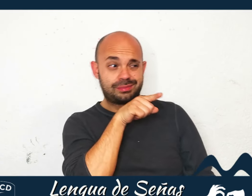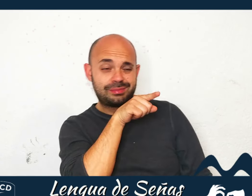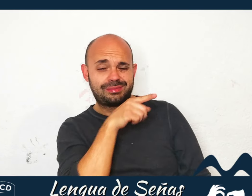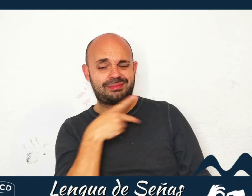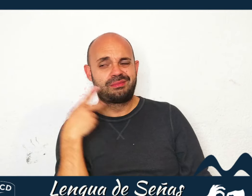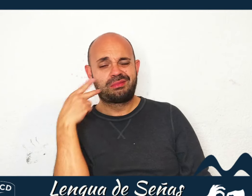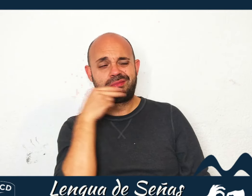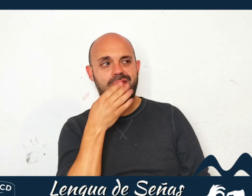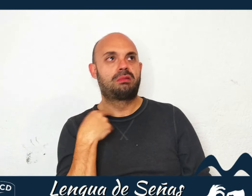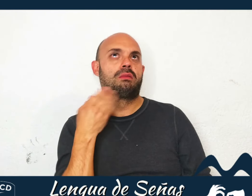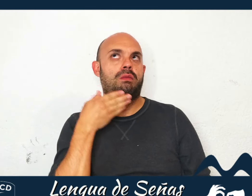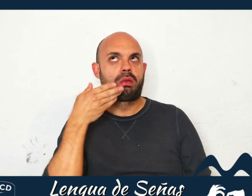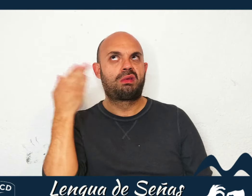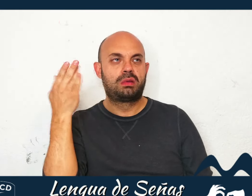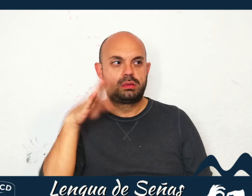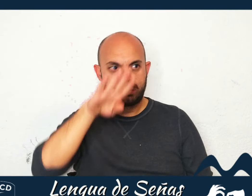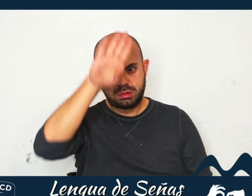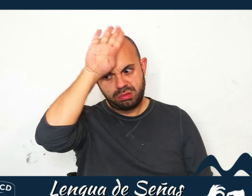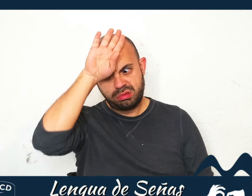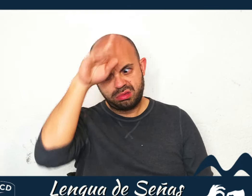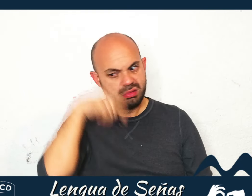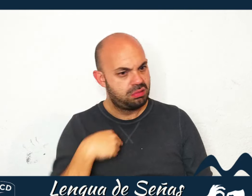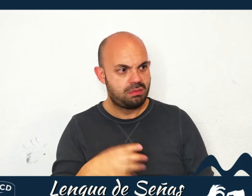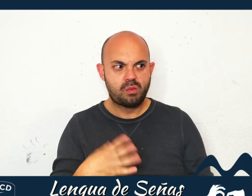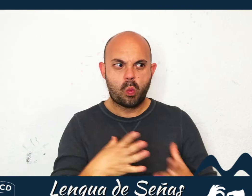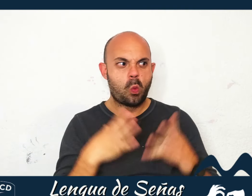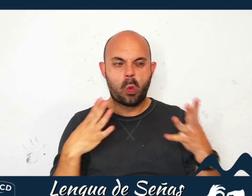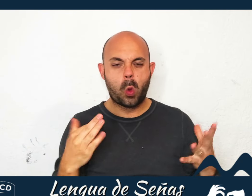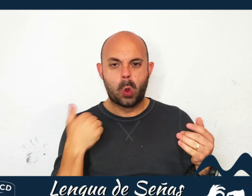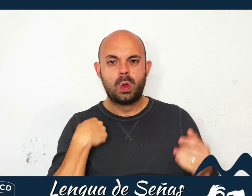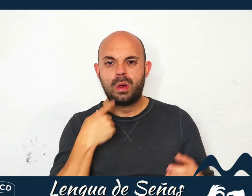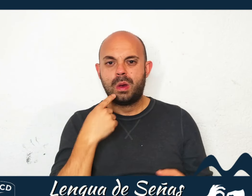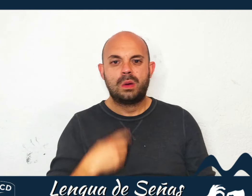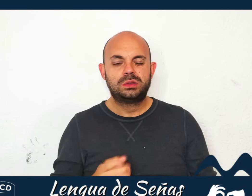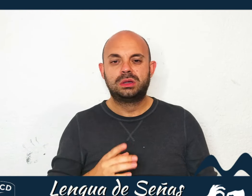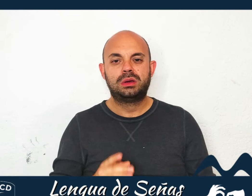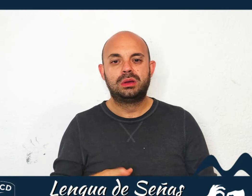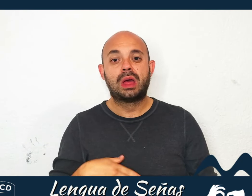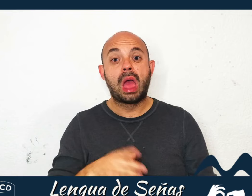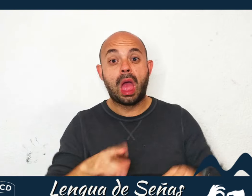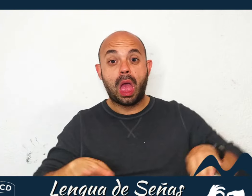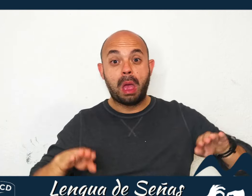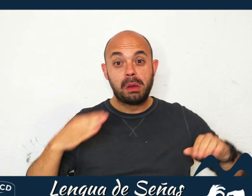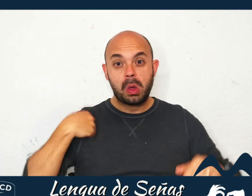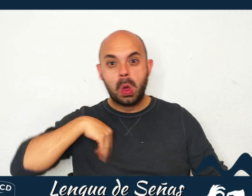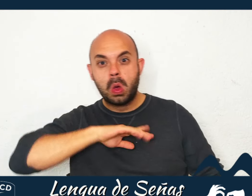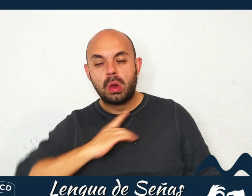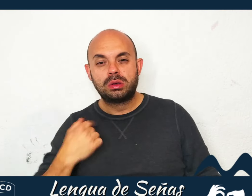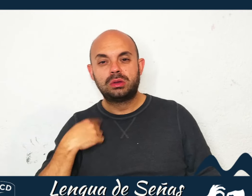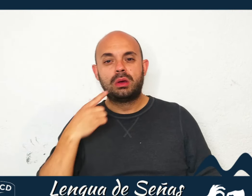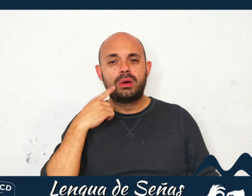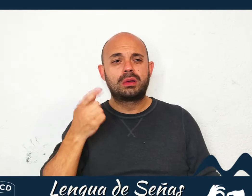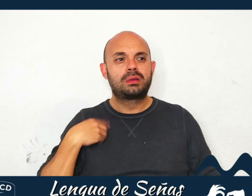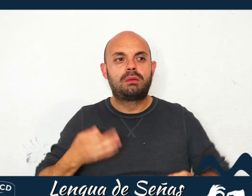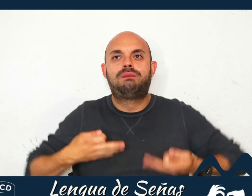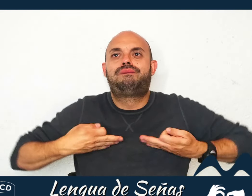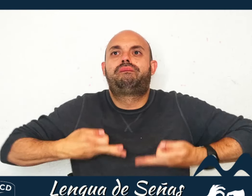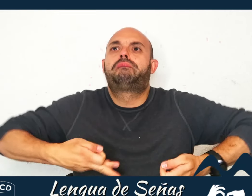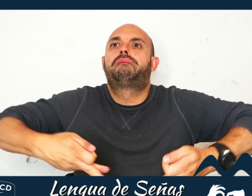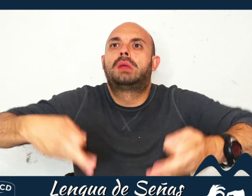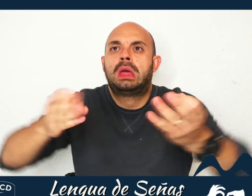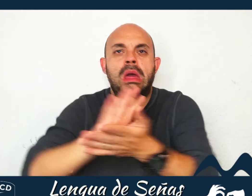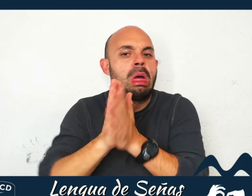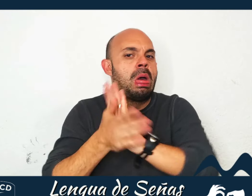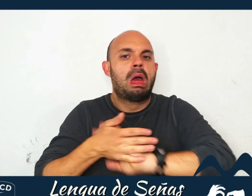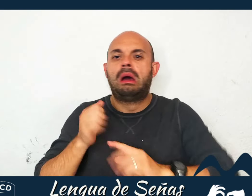más sin hacer nada, lo primero que estamos haciendo es que estamos perdiendo el tiempo. El tiempo es un recurso no renovable. Y el estar